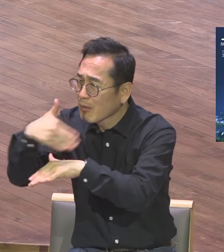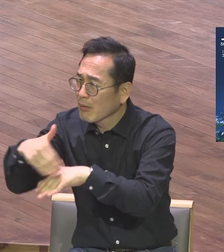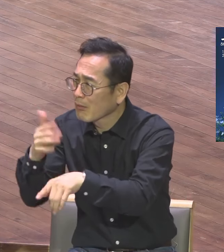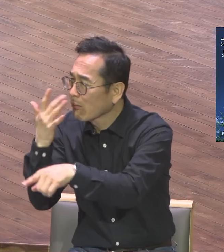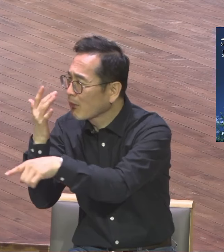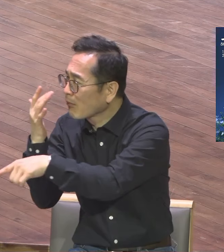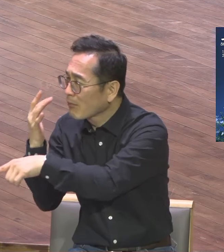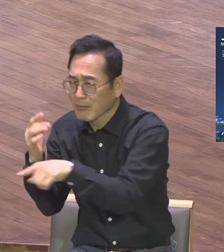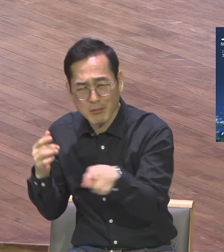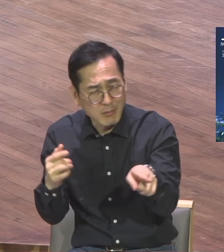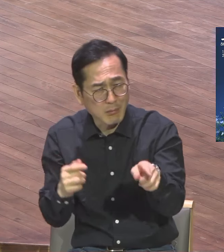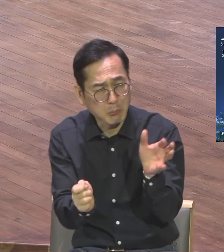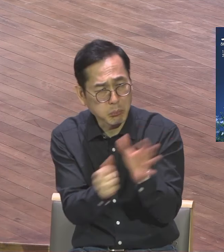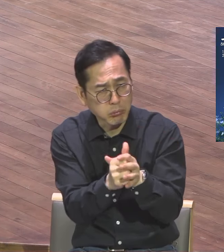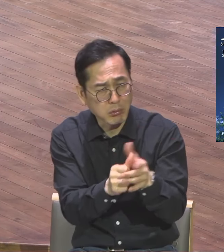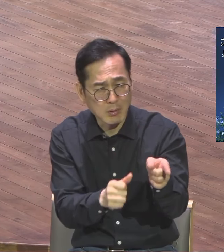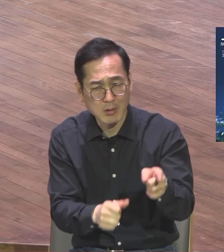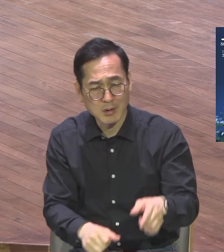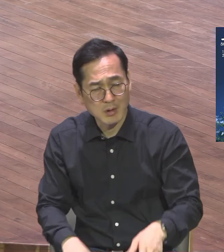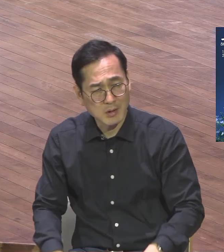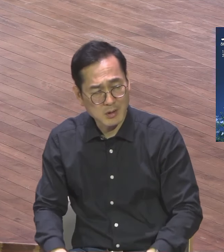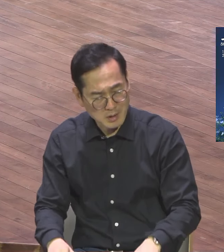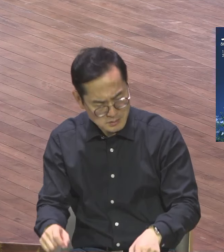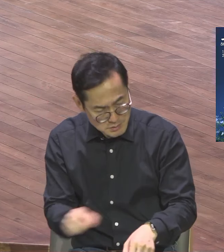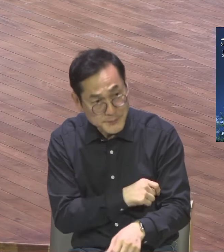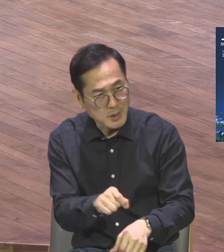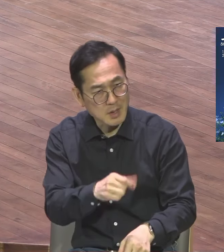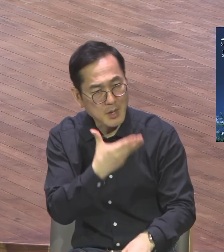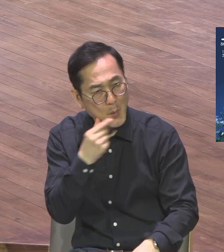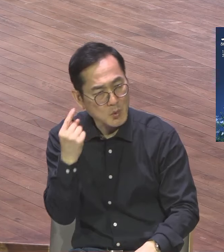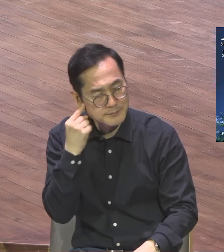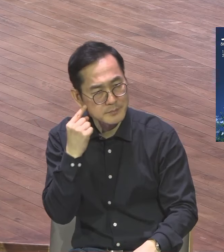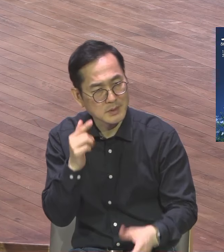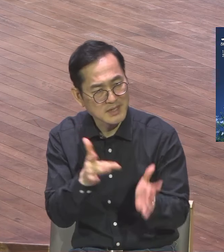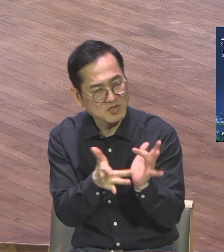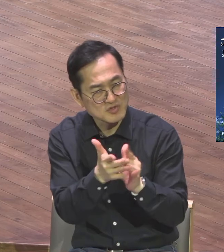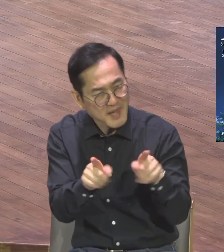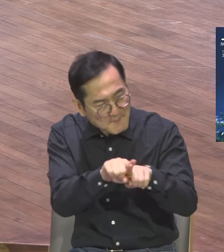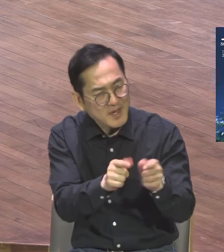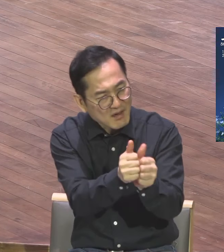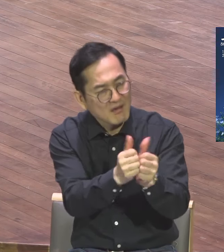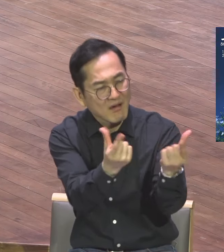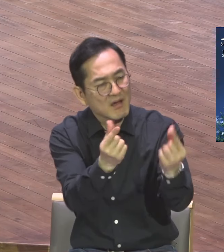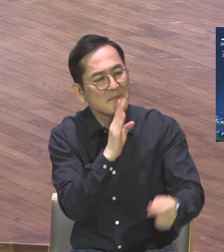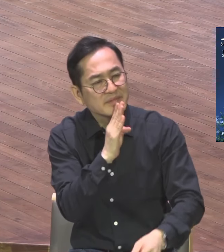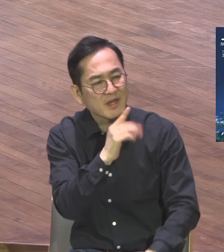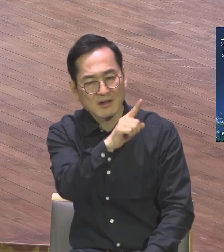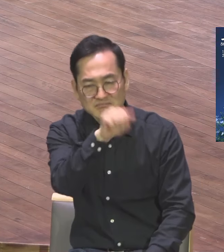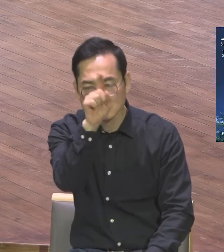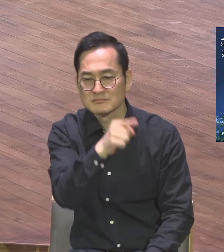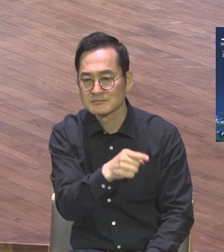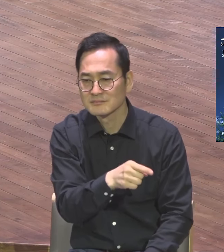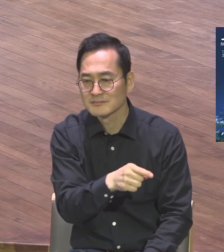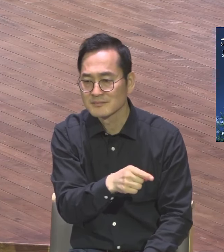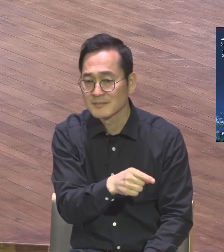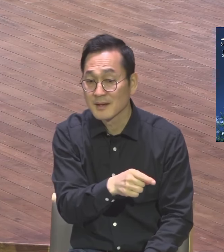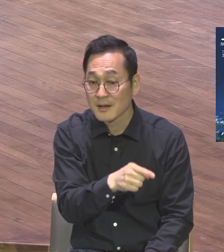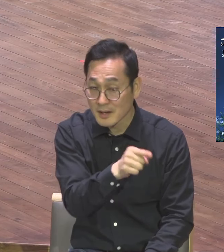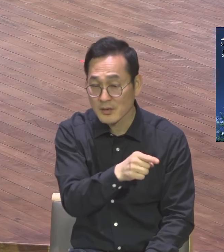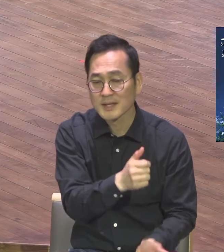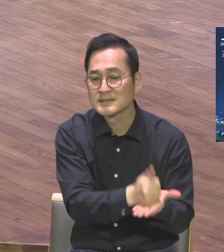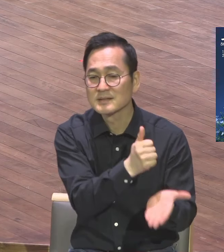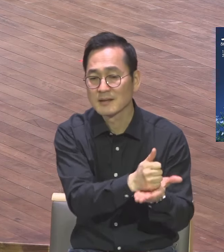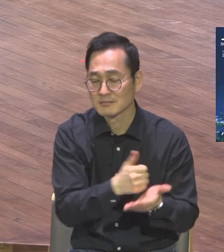좀 달라서 달라야 돼요. 요셉이 그랬잖아. 이와 같이 하나님의 영에 감동된